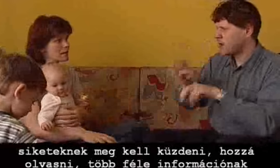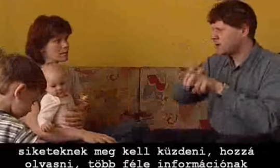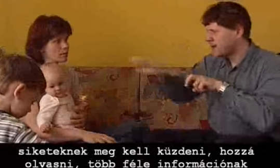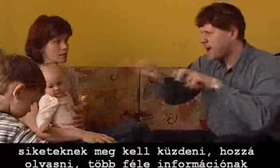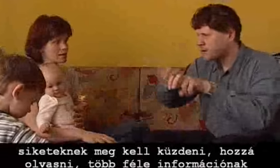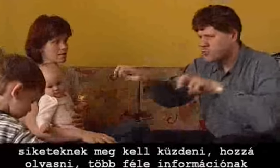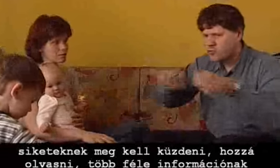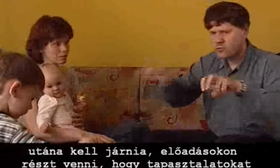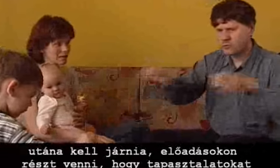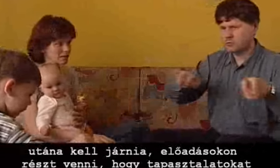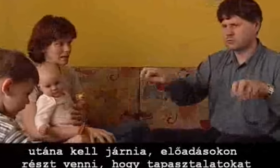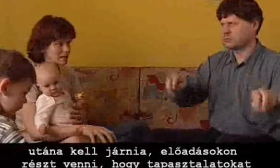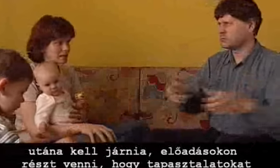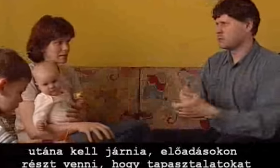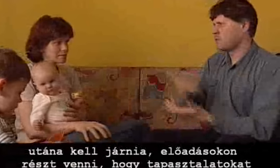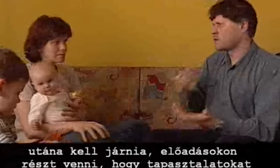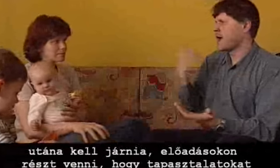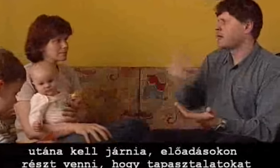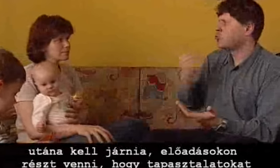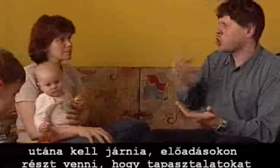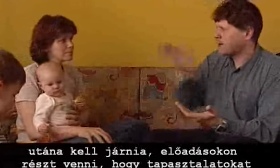többféle információnak utána járni,